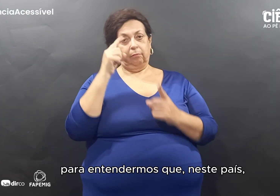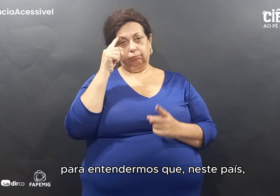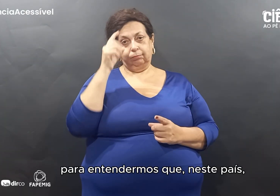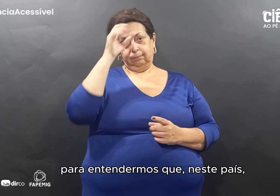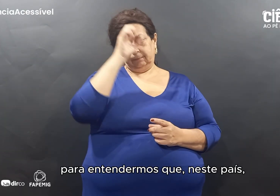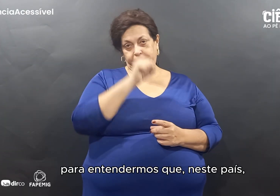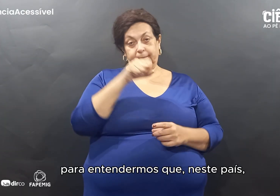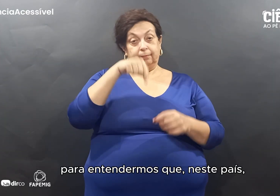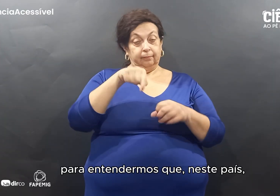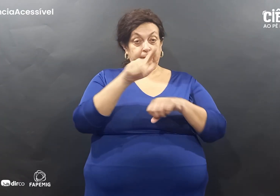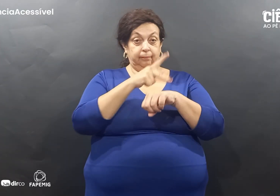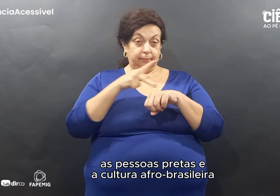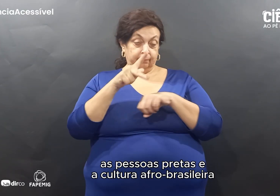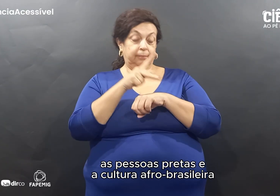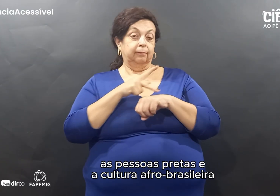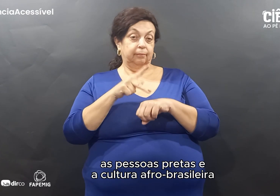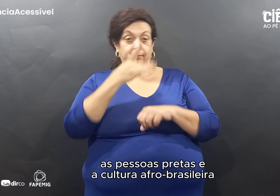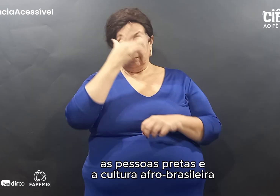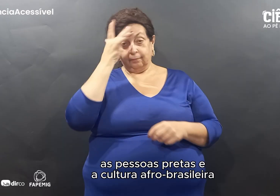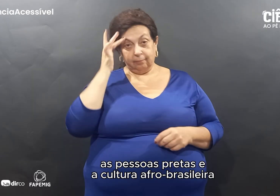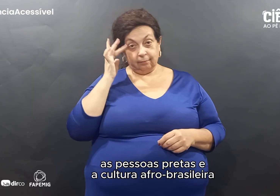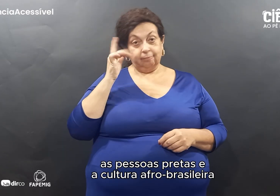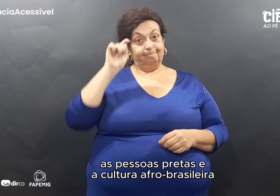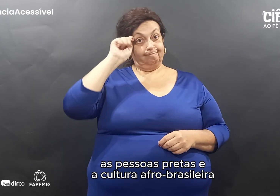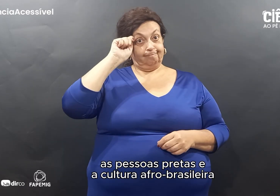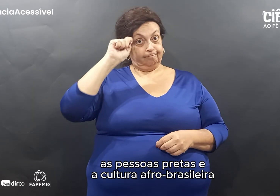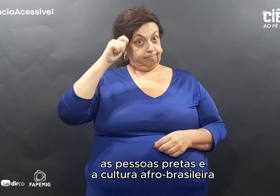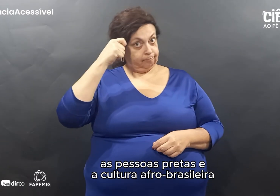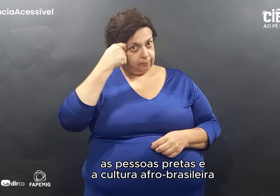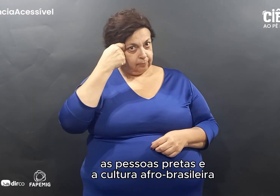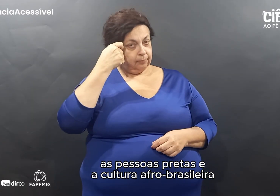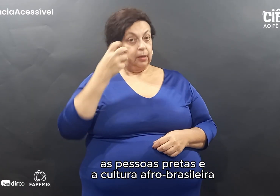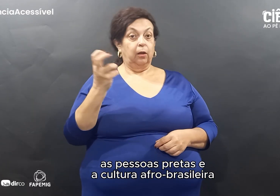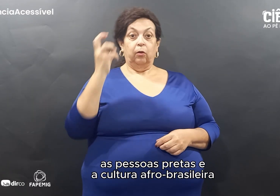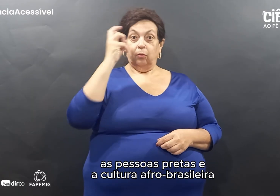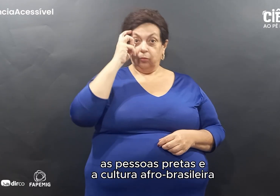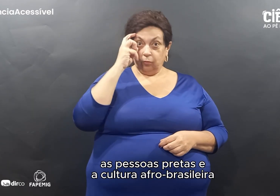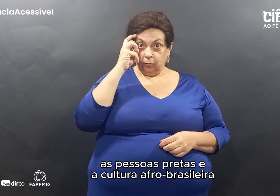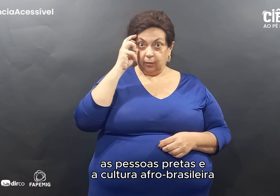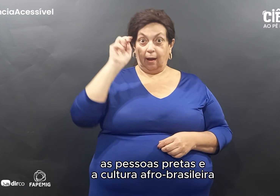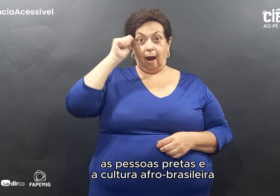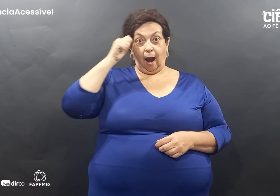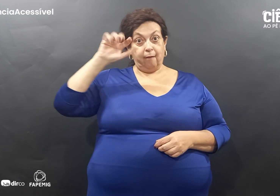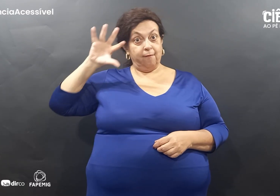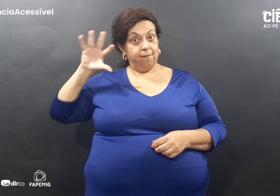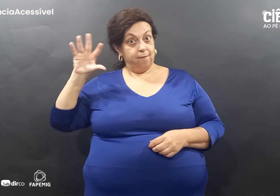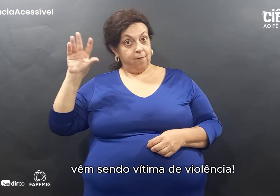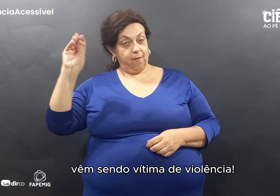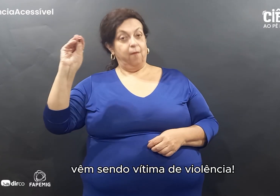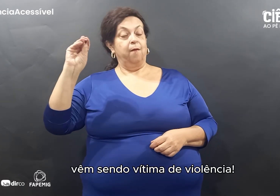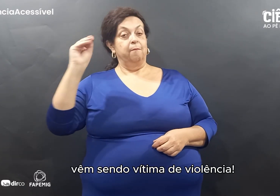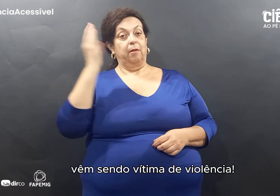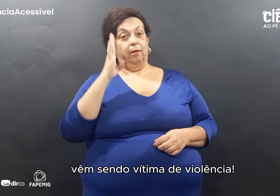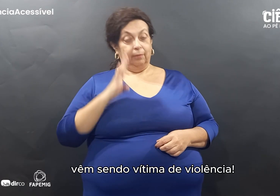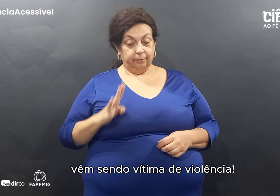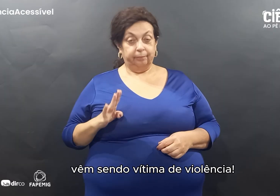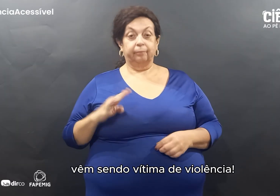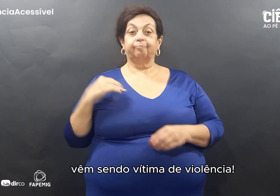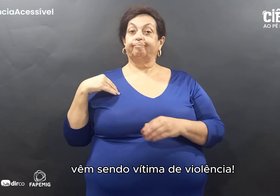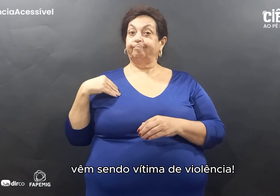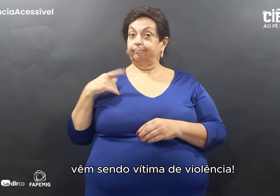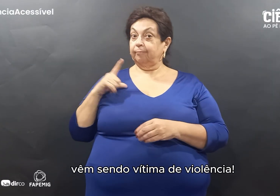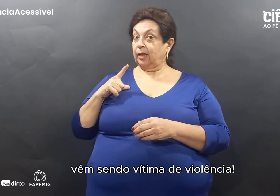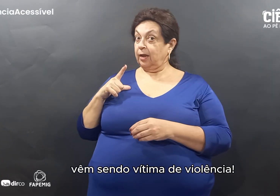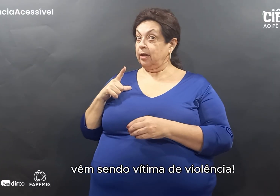que neste país as pessoas pretas e a cultura afro-brasileira vem